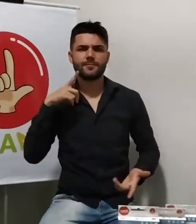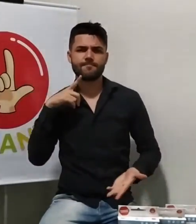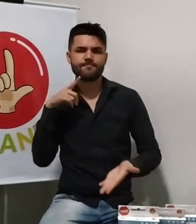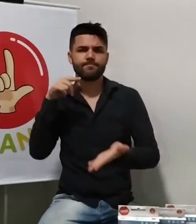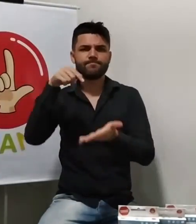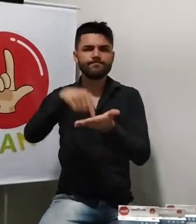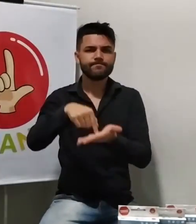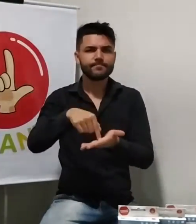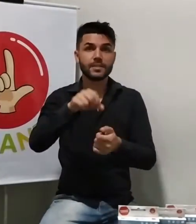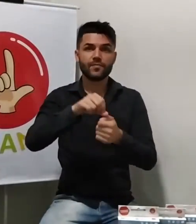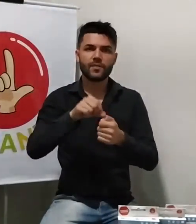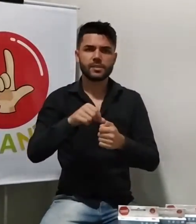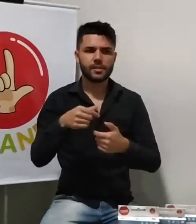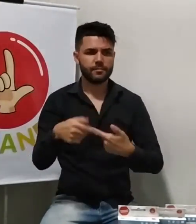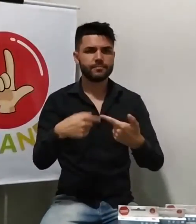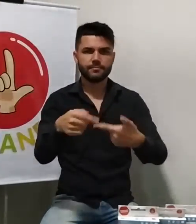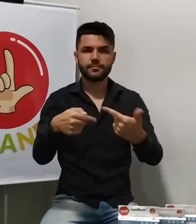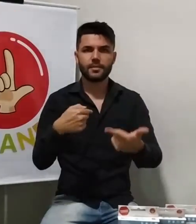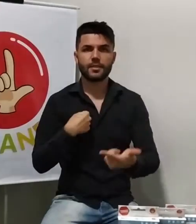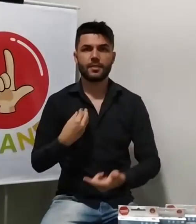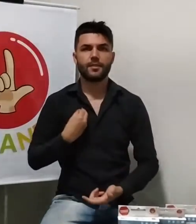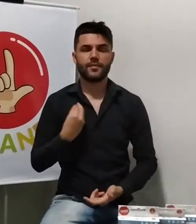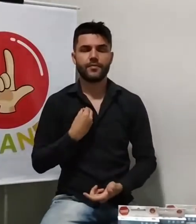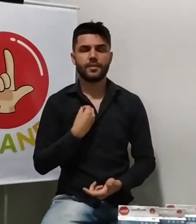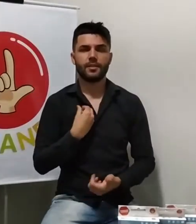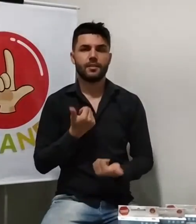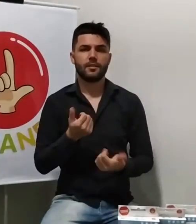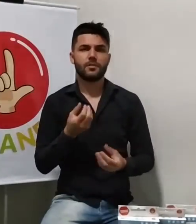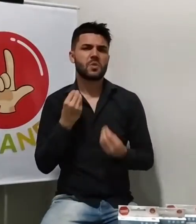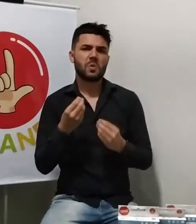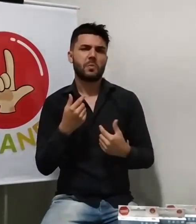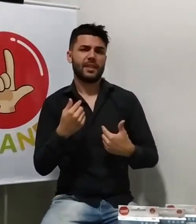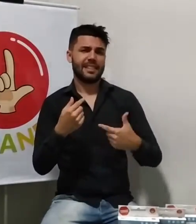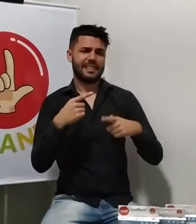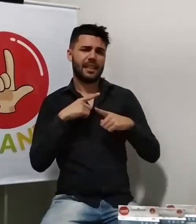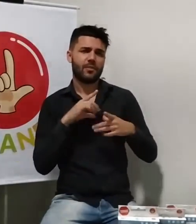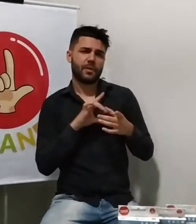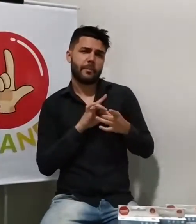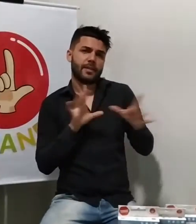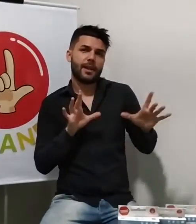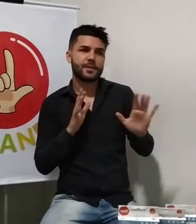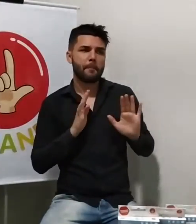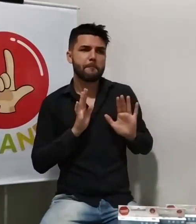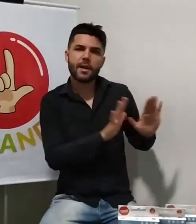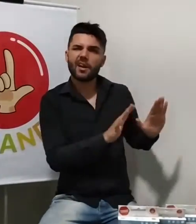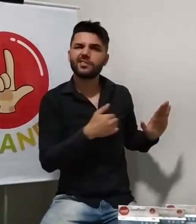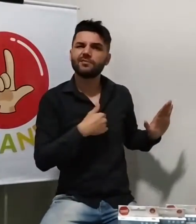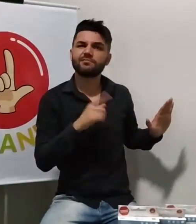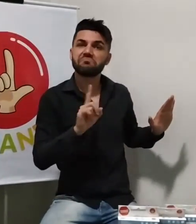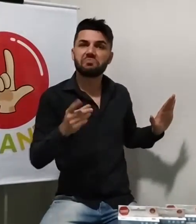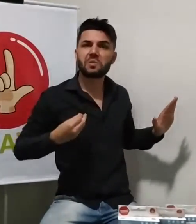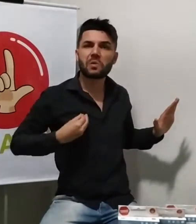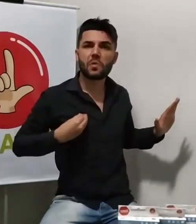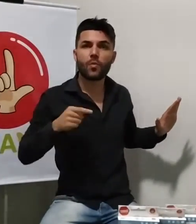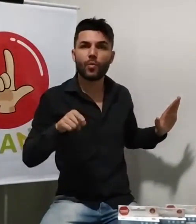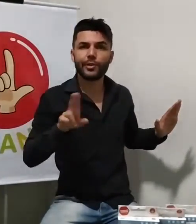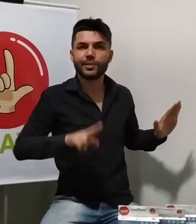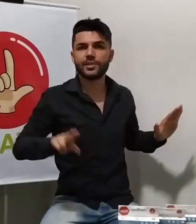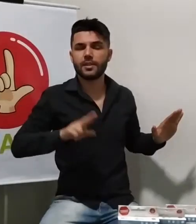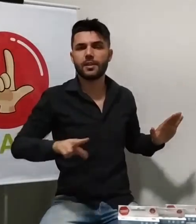adianta nada você ter uma determinada liberdade e não exercê-la. E a liberdade a qual eu me referi e a que eu sempre encorajo a todos que